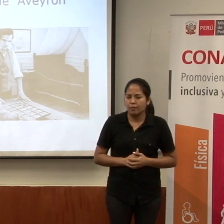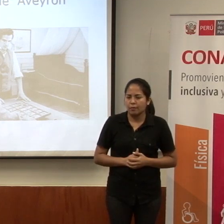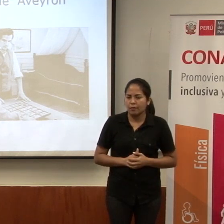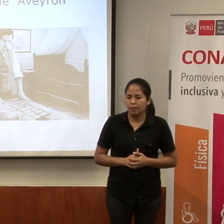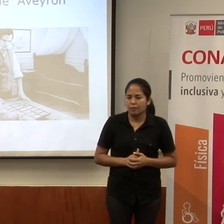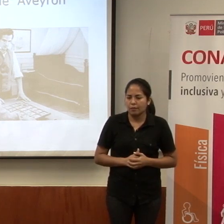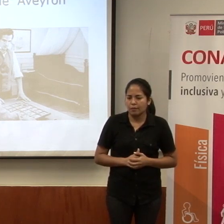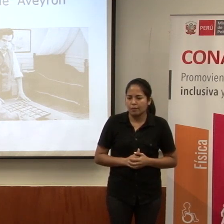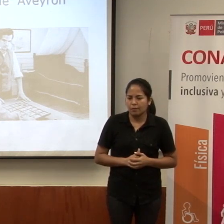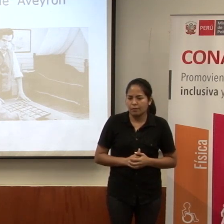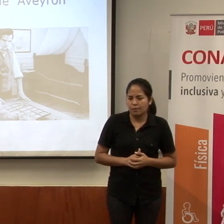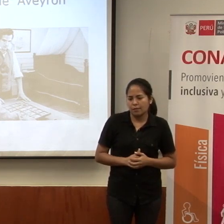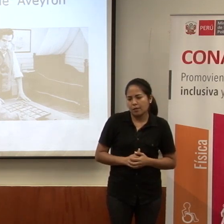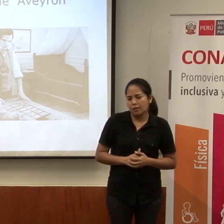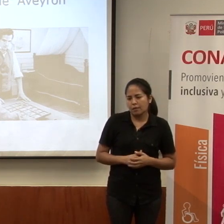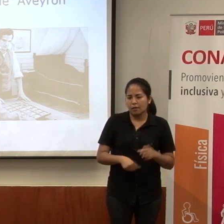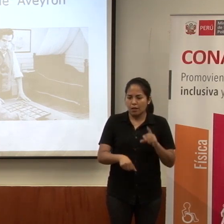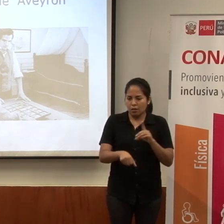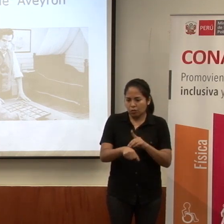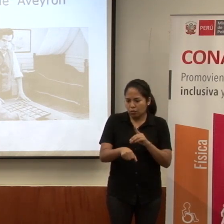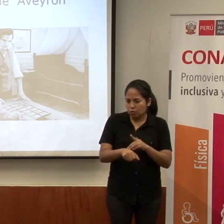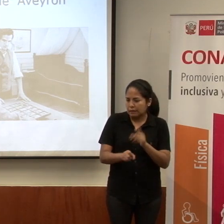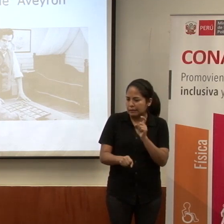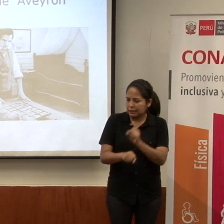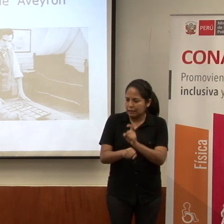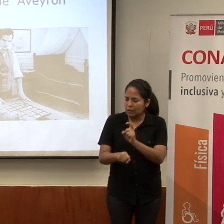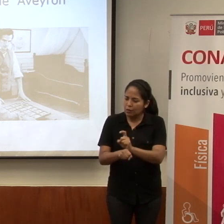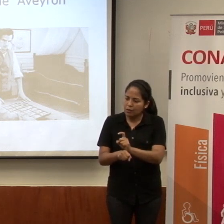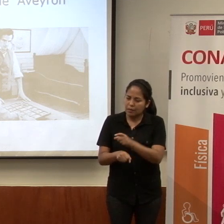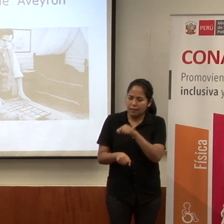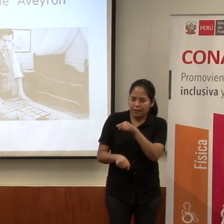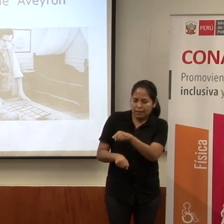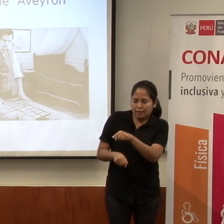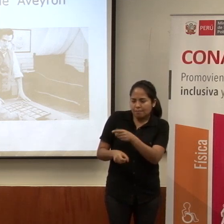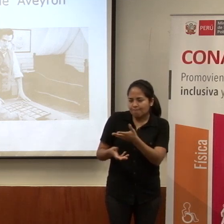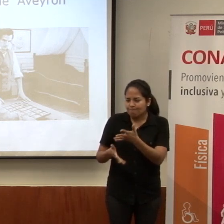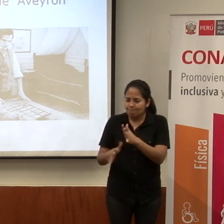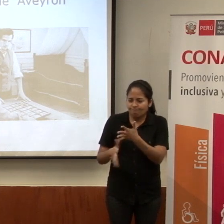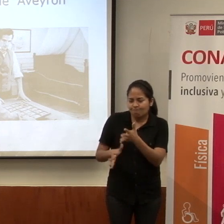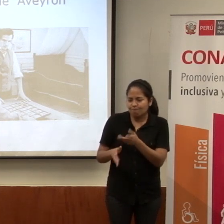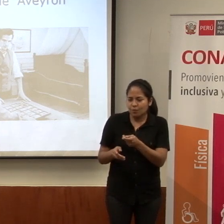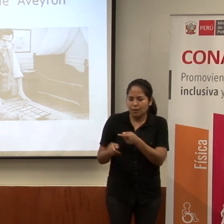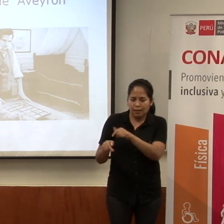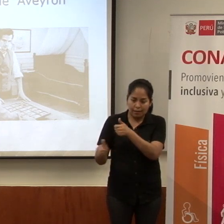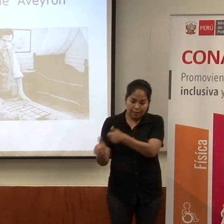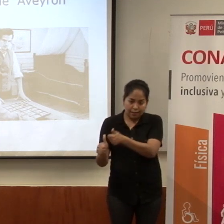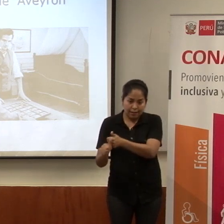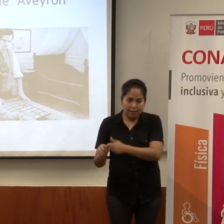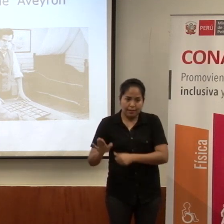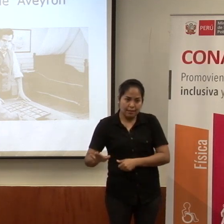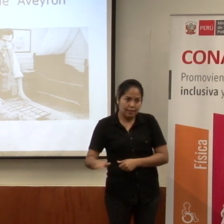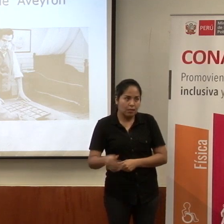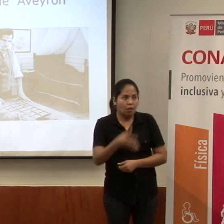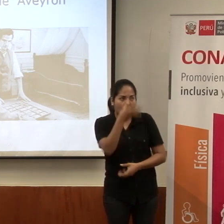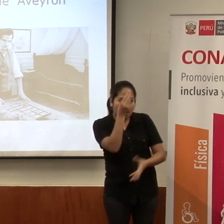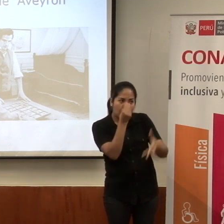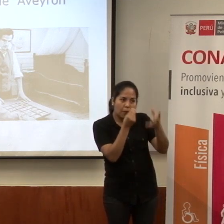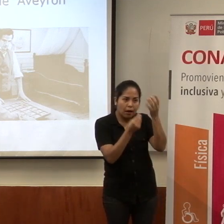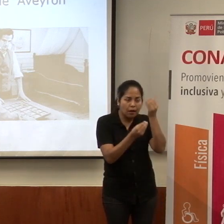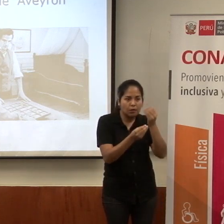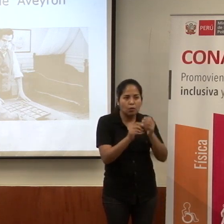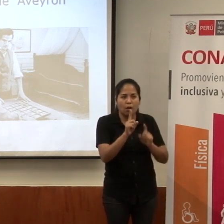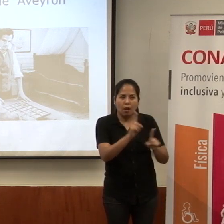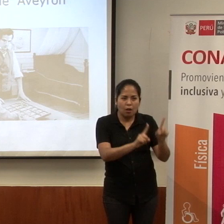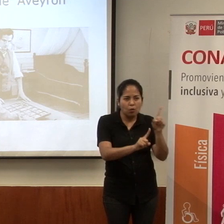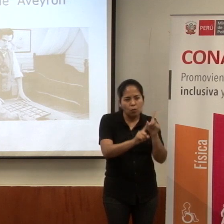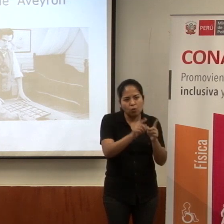fue que hiciera algunas interpretaciones guturales, ¿sí? Algunos sonidos que se relacionaban con algunos temas en